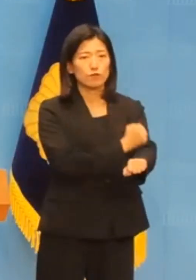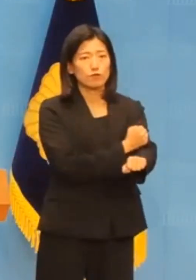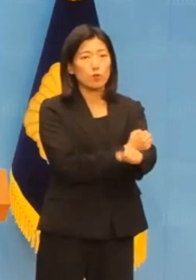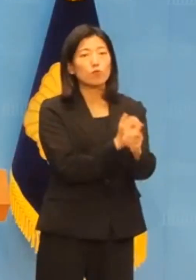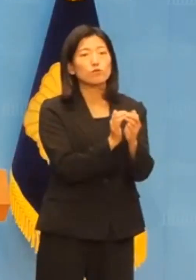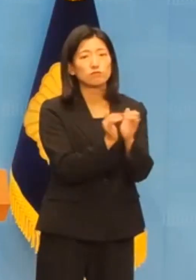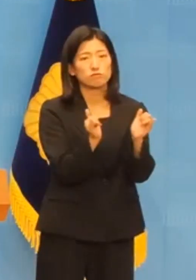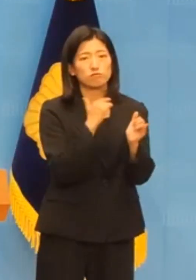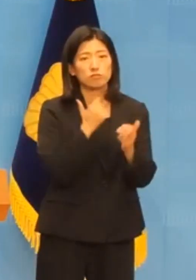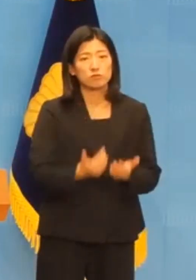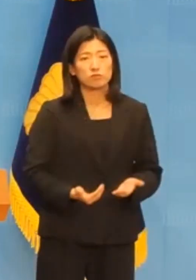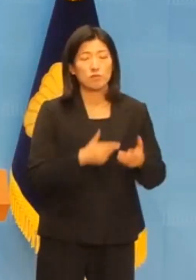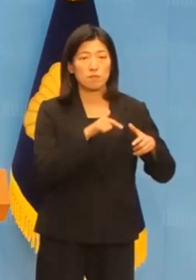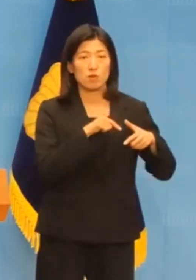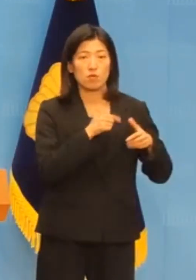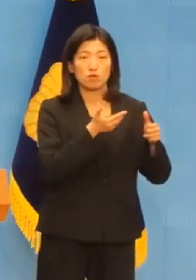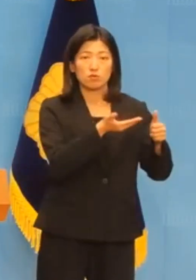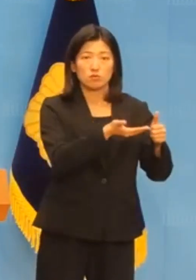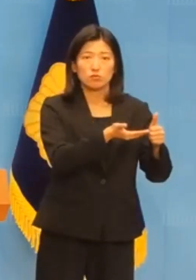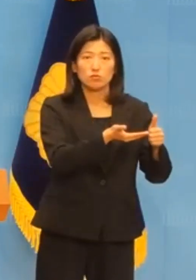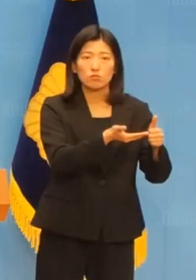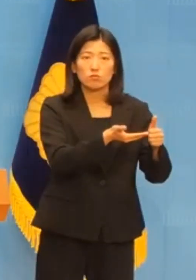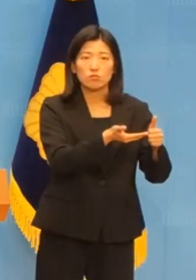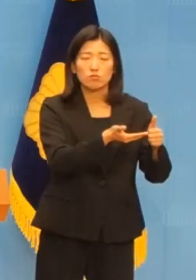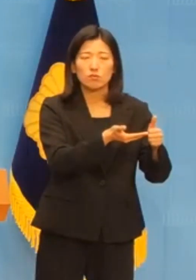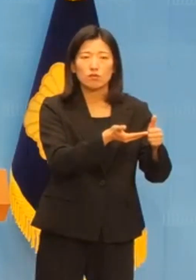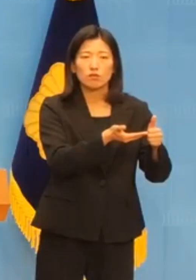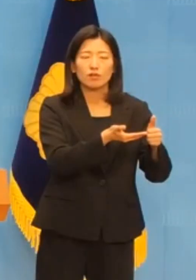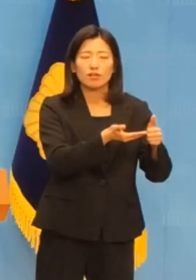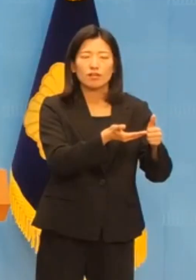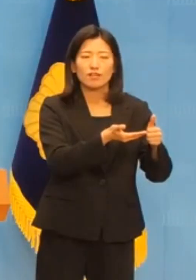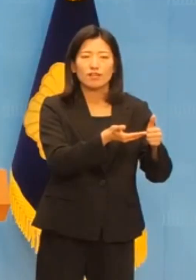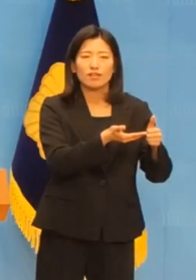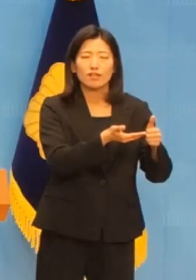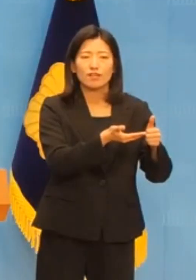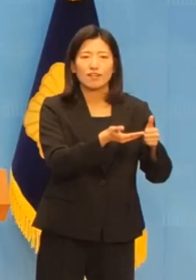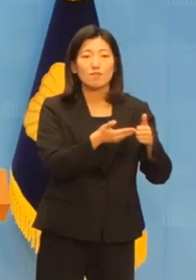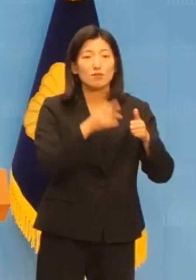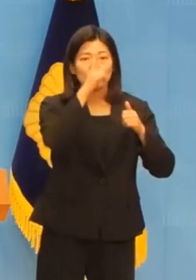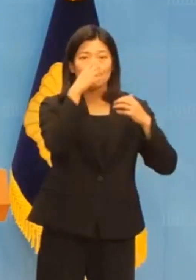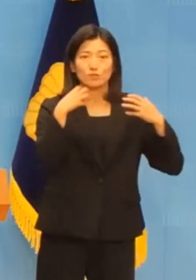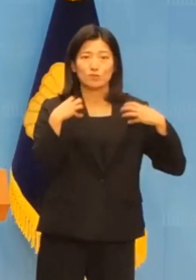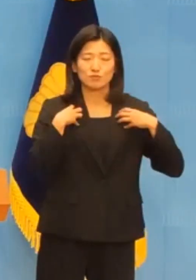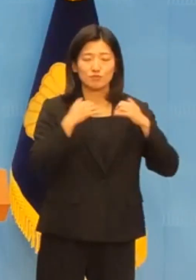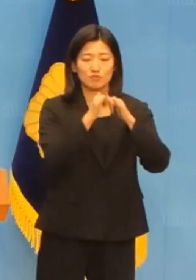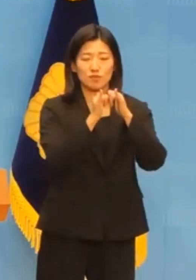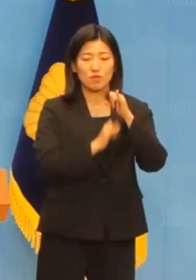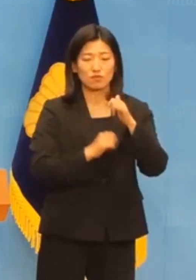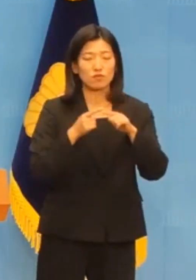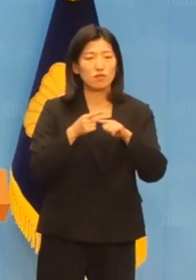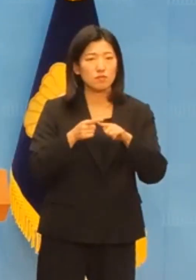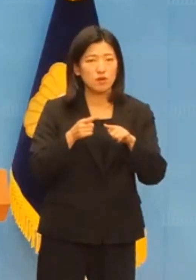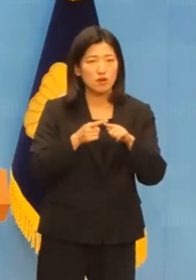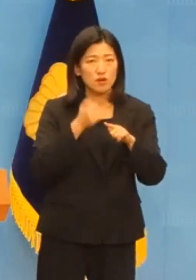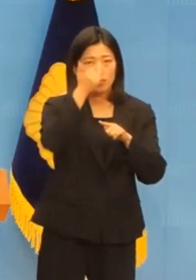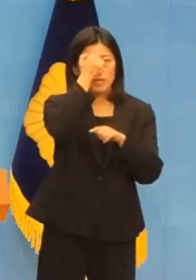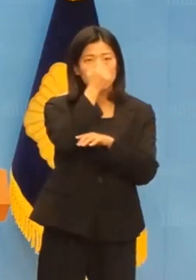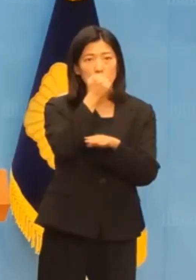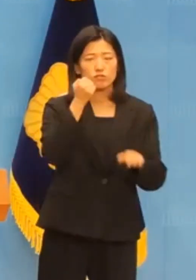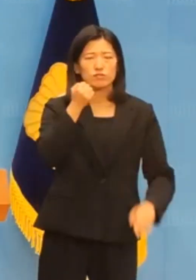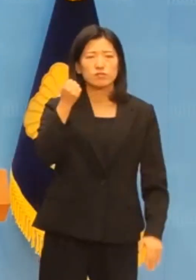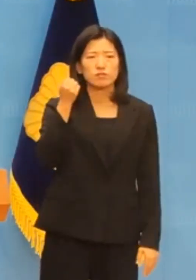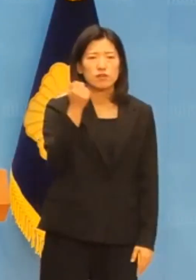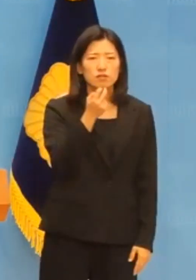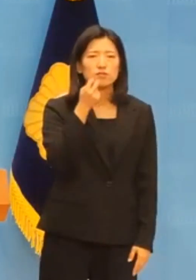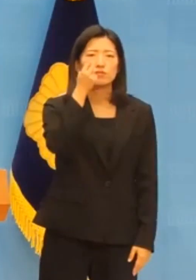국가유공자라는 명예가 부여된 것은 국가 차원에서 역사적 평가와 예우 기준을 다시